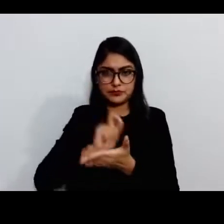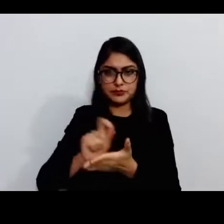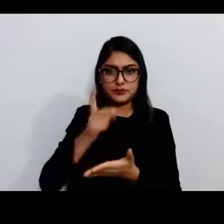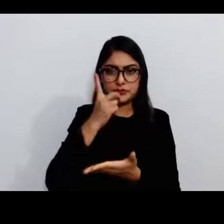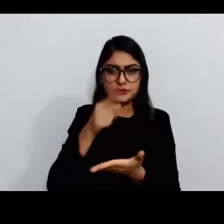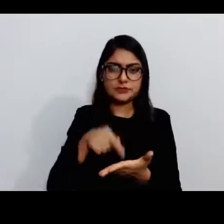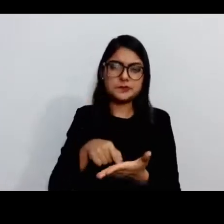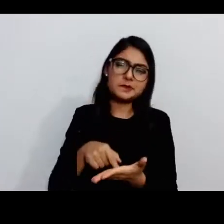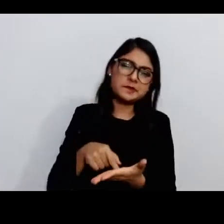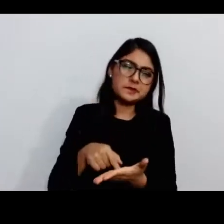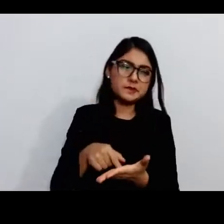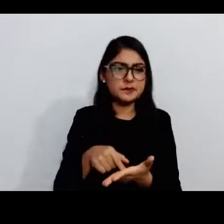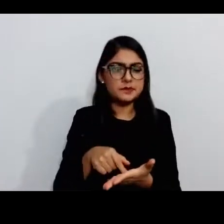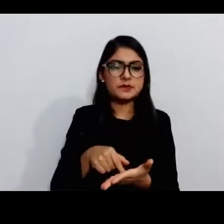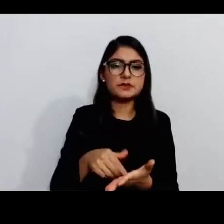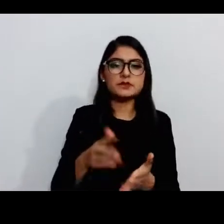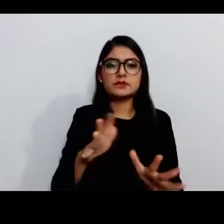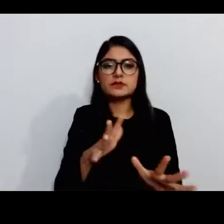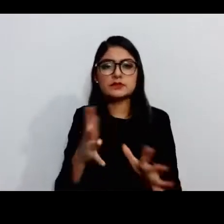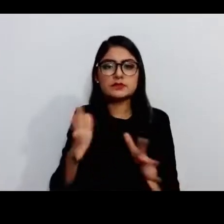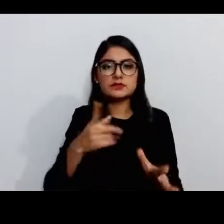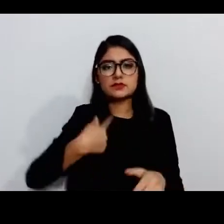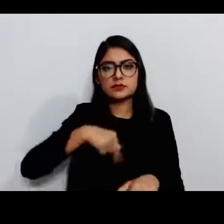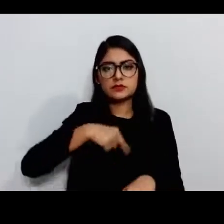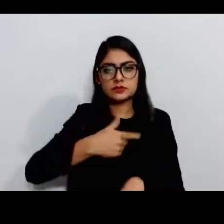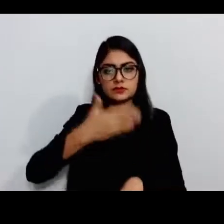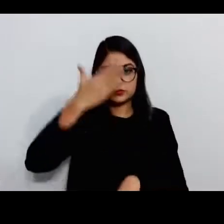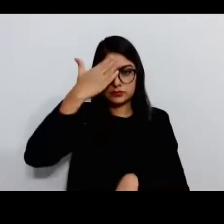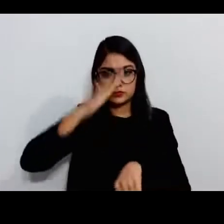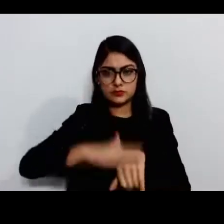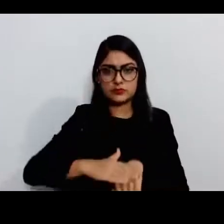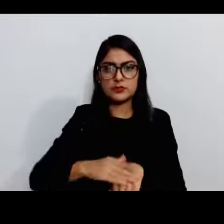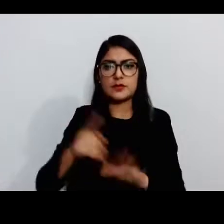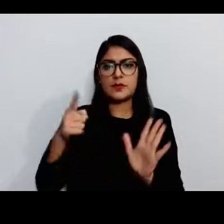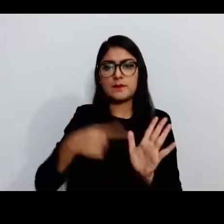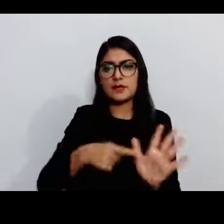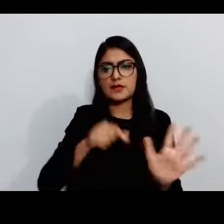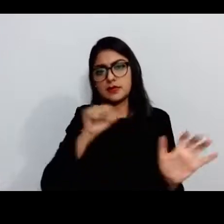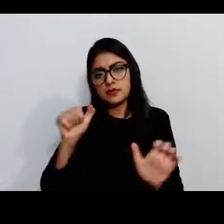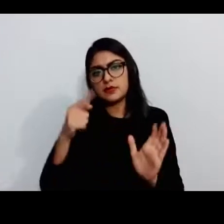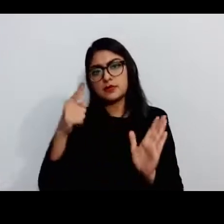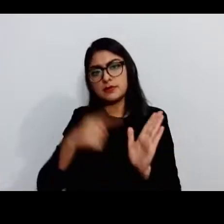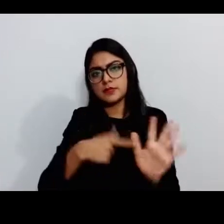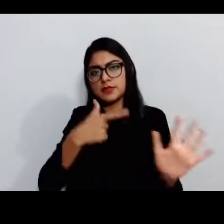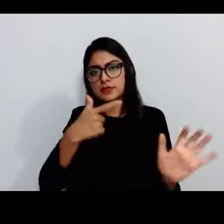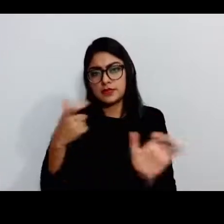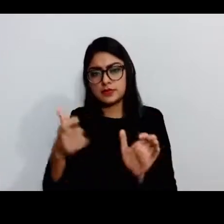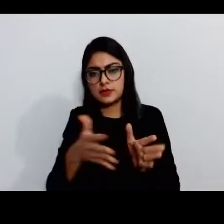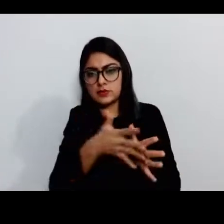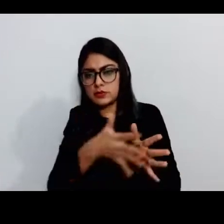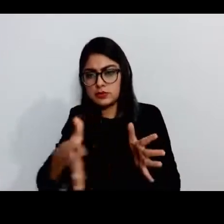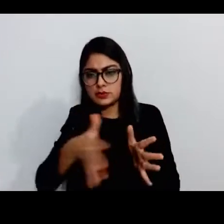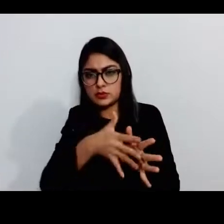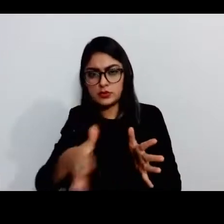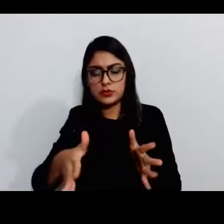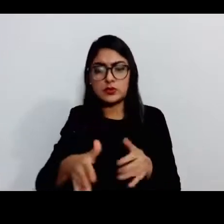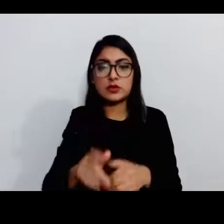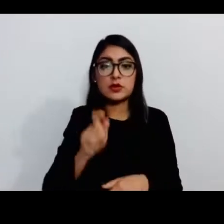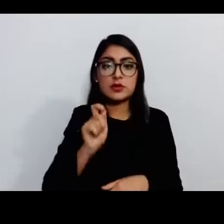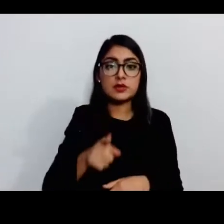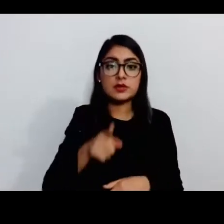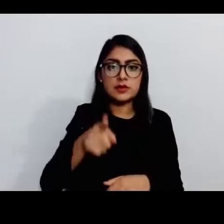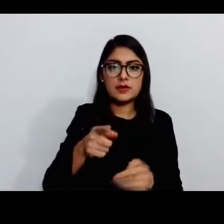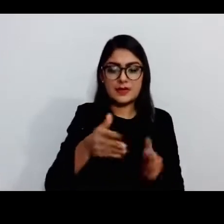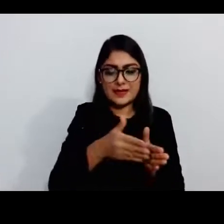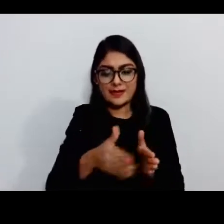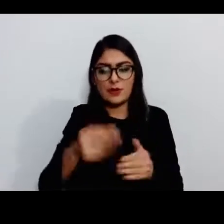que debemos remontarnos al siglo XVII y el siglo XVIII, sobre todo en la etapa de la Ilustración, en